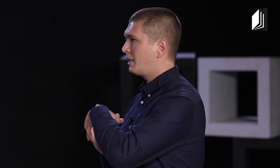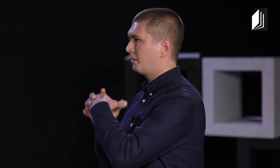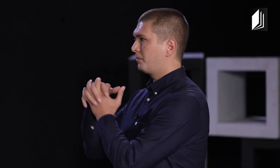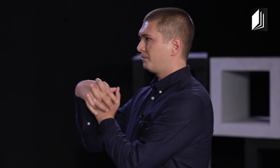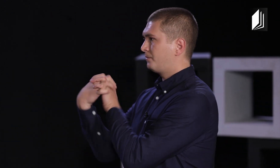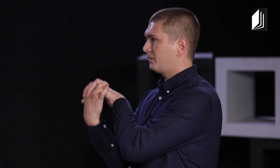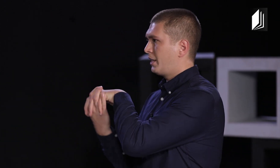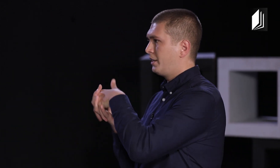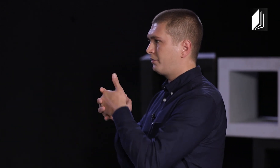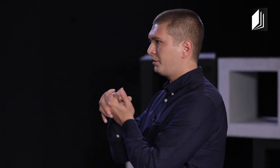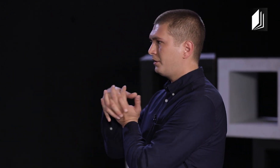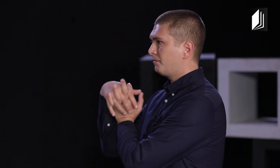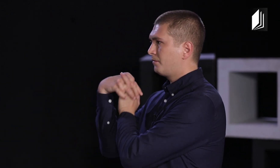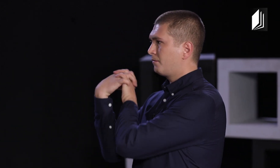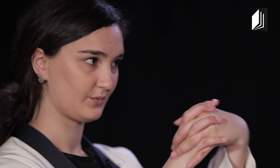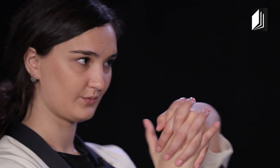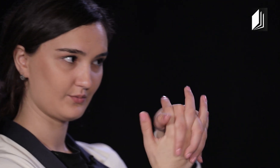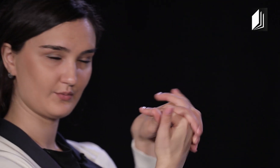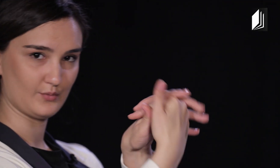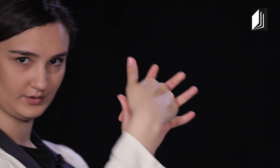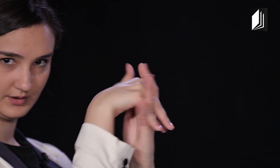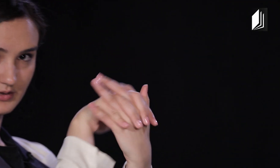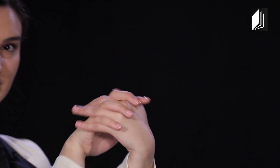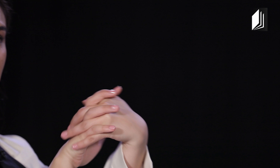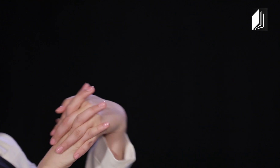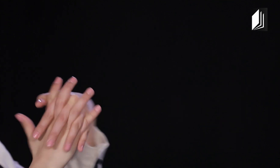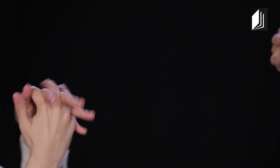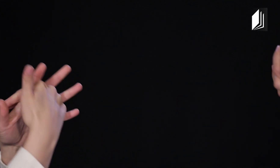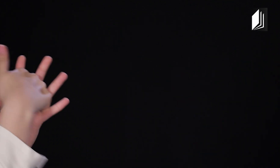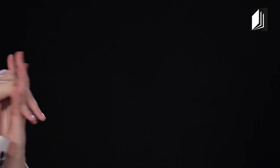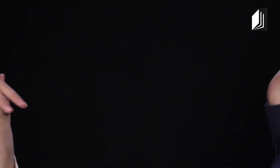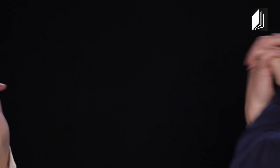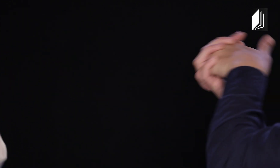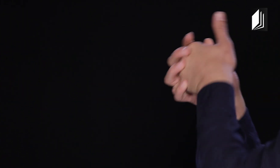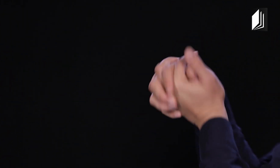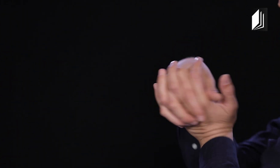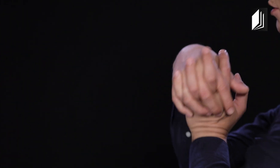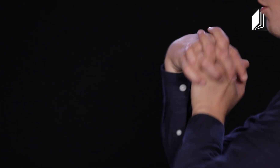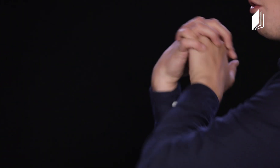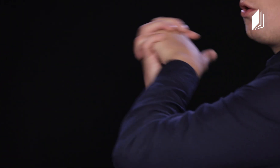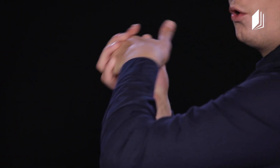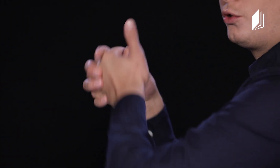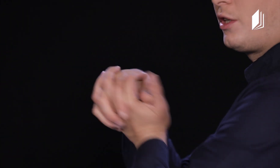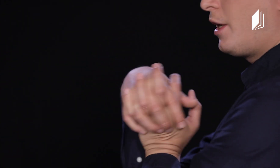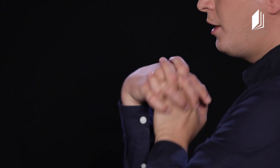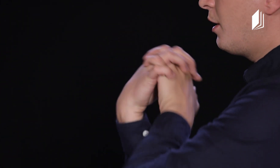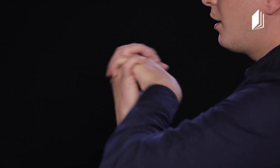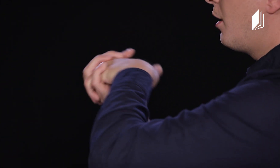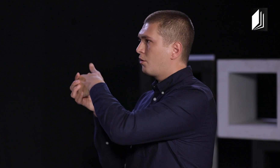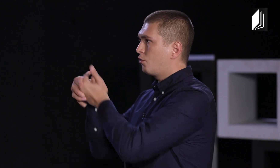ტალღები. 1 2 3 4